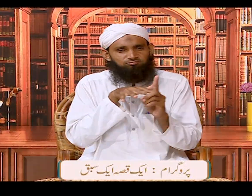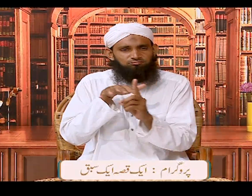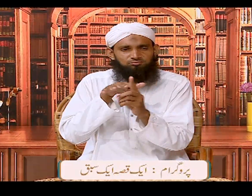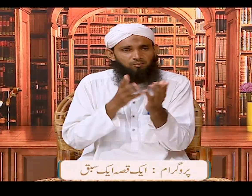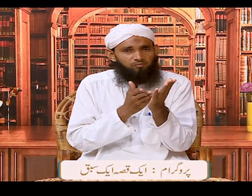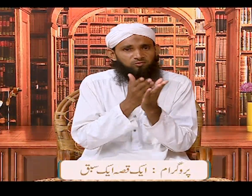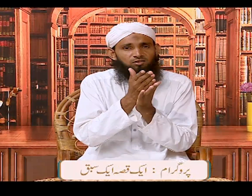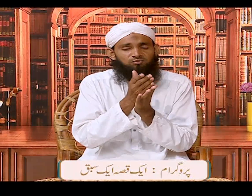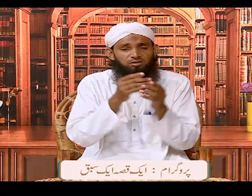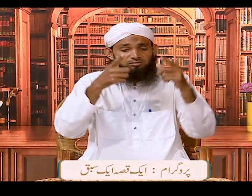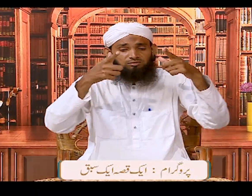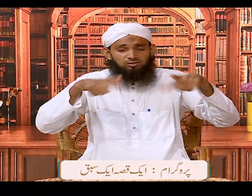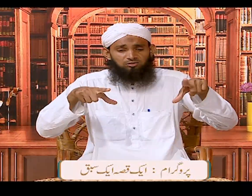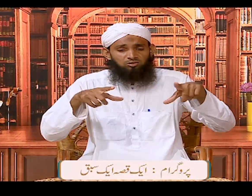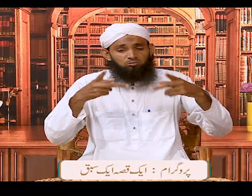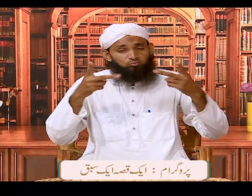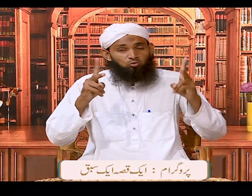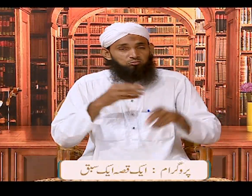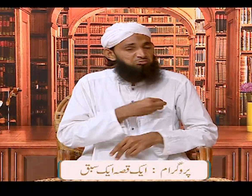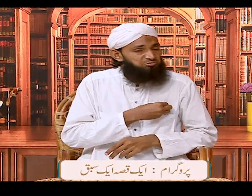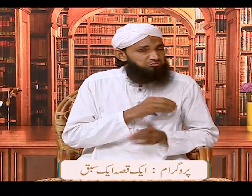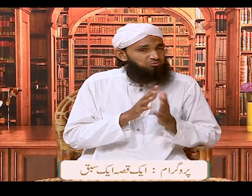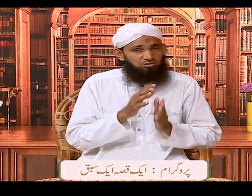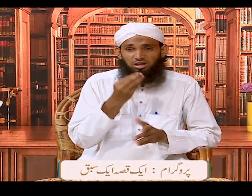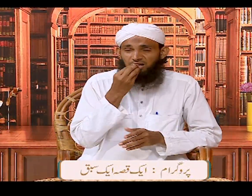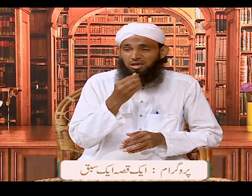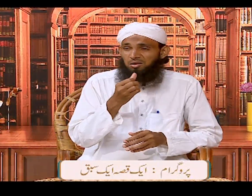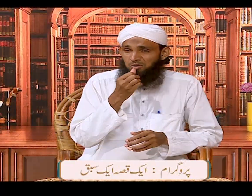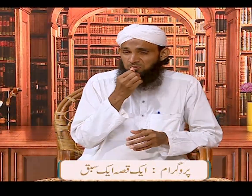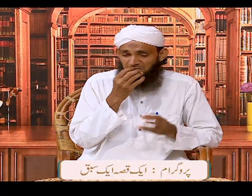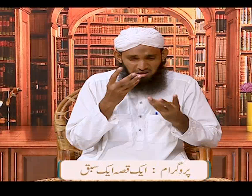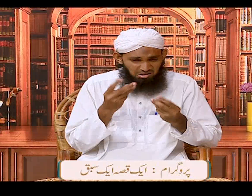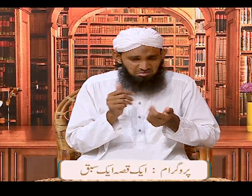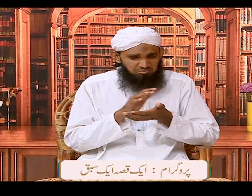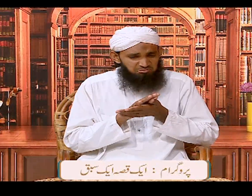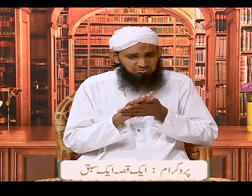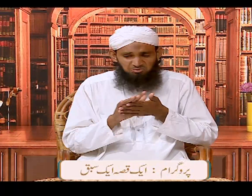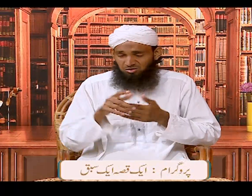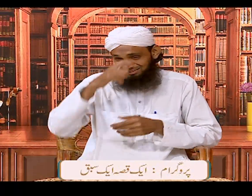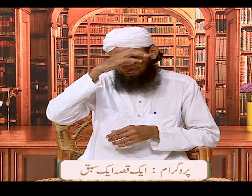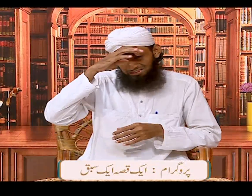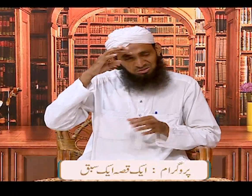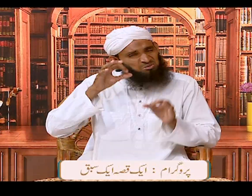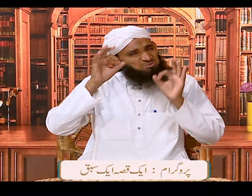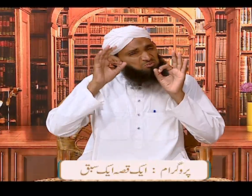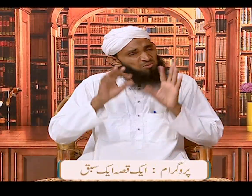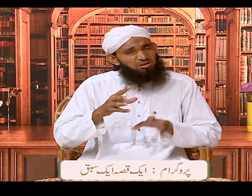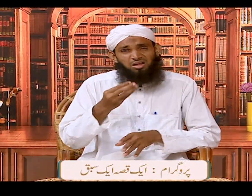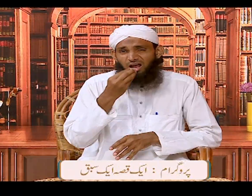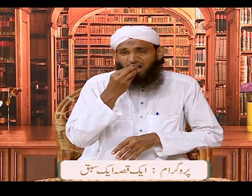تھا۔ راستے میں ایک مقام پر بہت مشکل درپیش آئی، کھانے پینے کی اشیاء ختم ہو گئیں، شدید گرمی تھی، بھوک